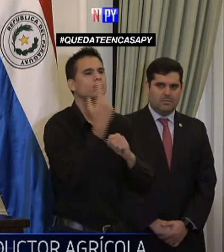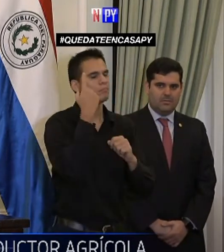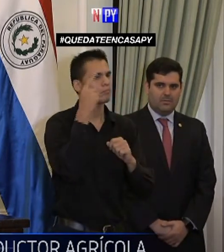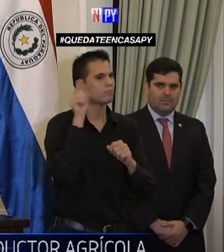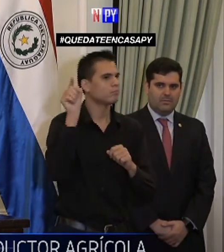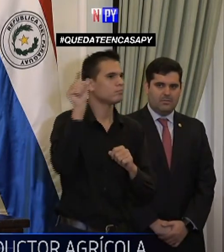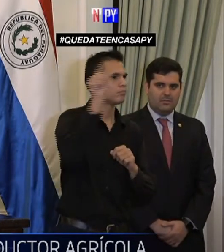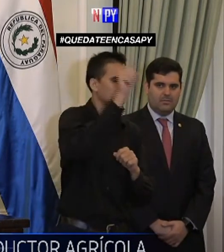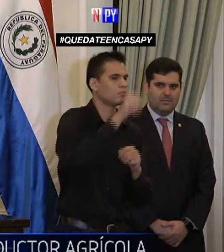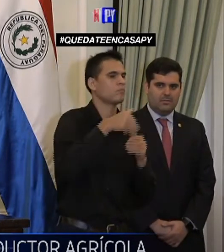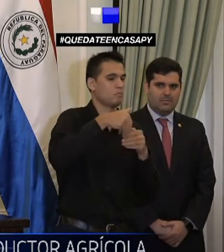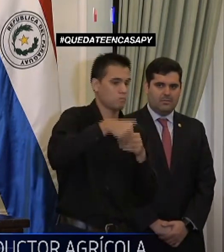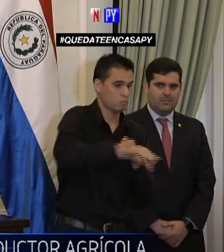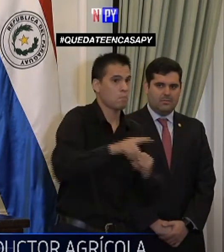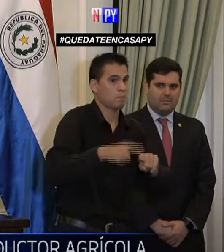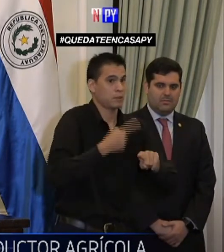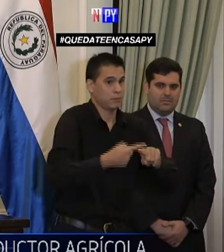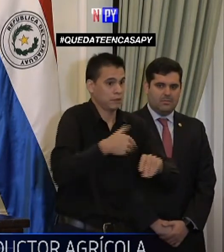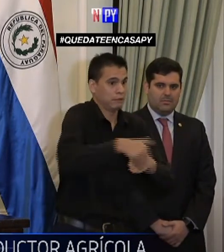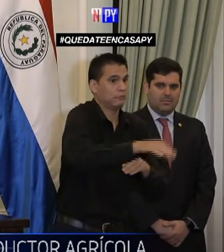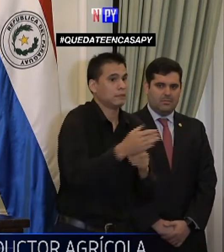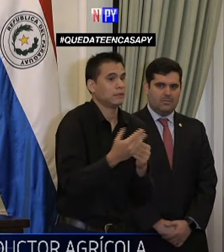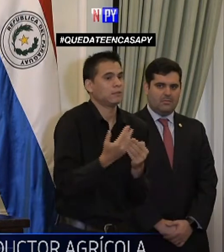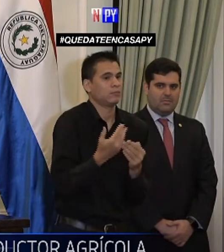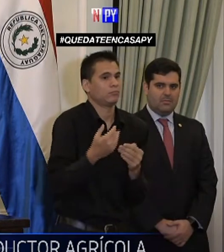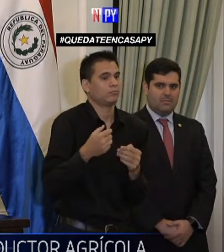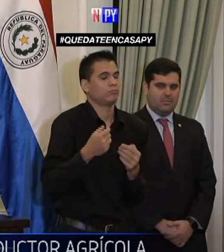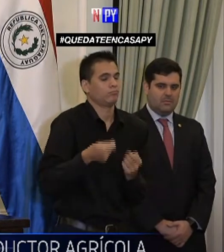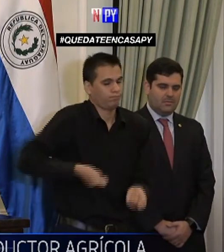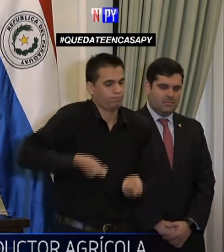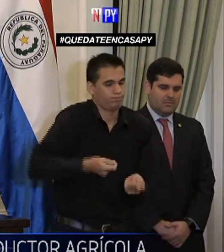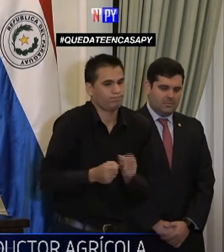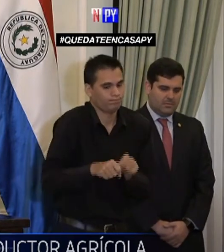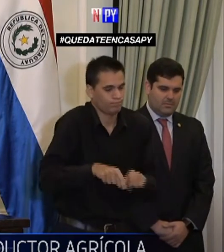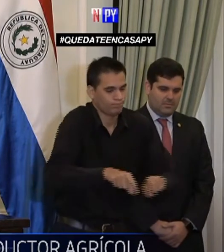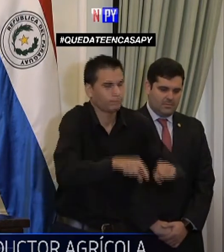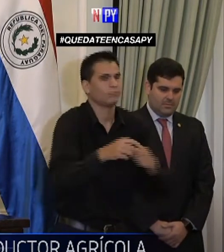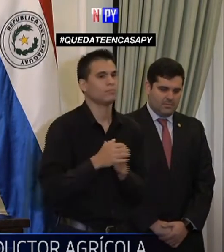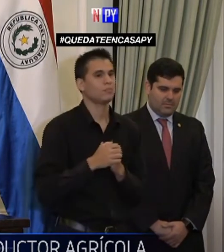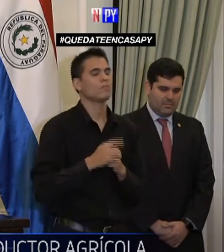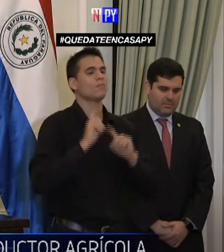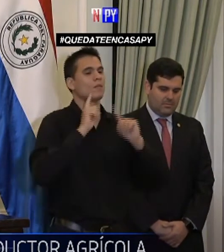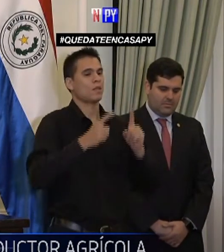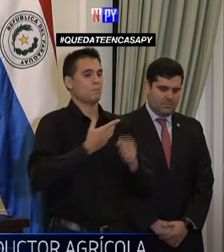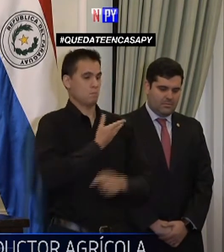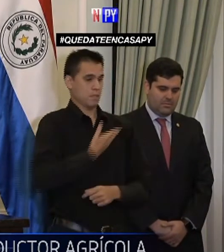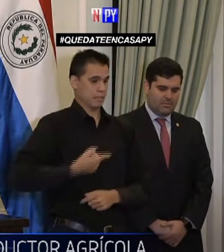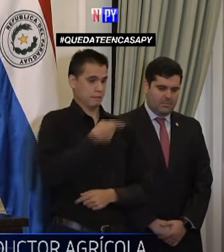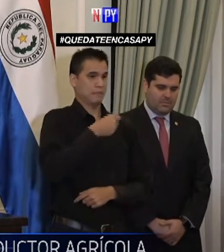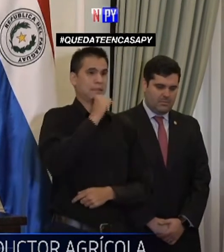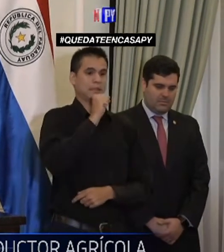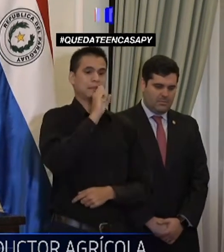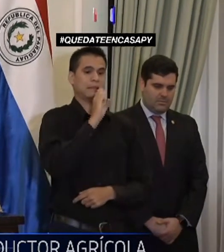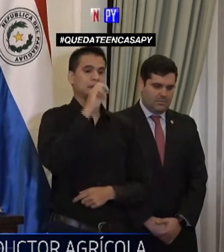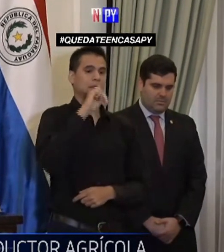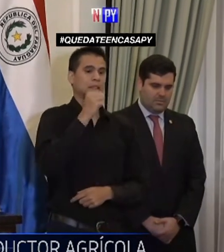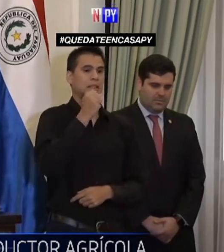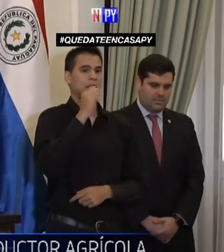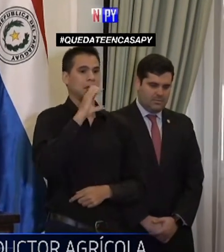productores en los próximos meses. También el presidente de Senalsa tiene un anuncio importante que hacer de